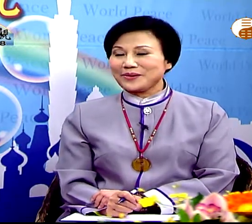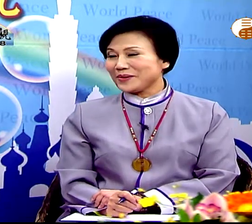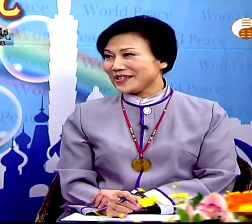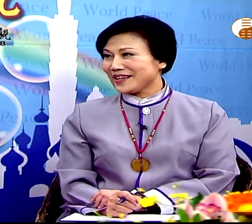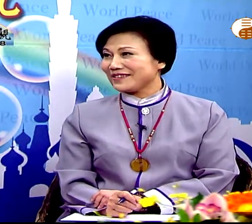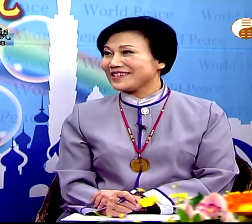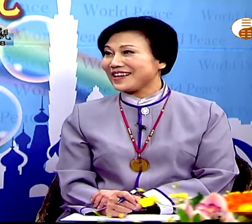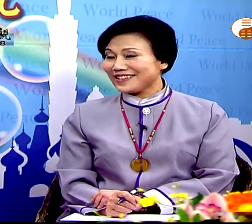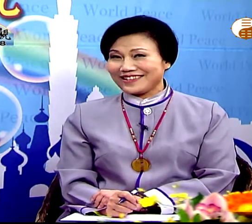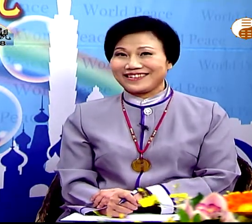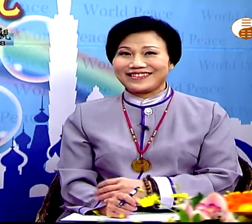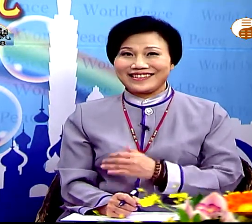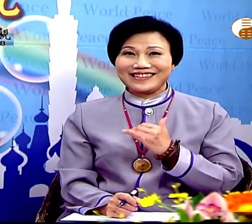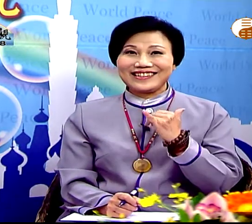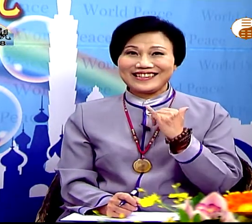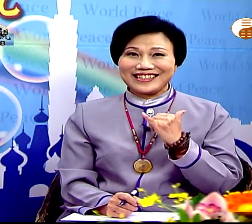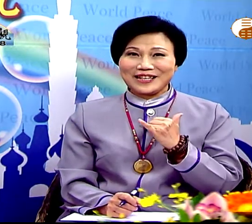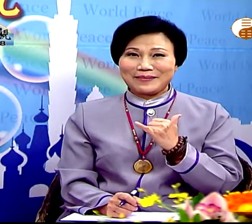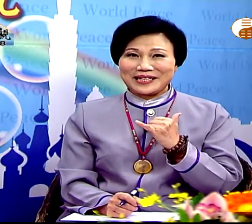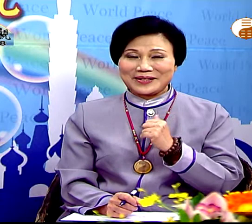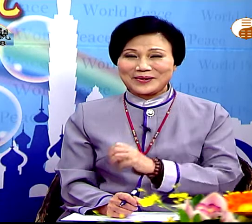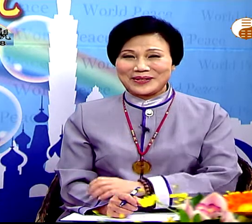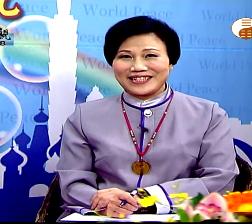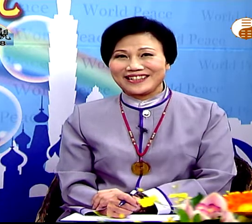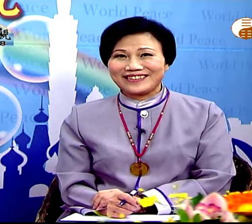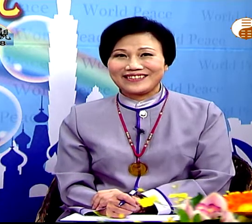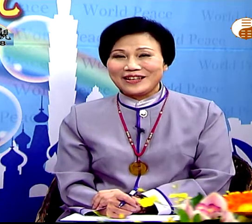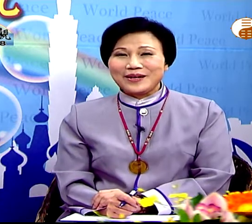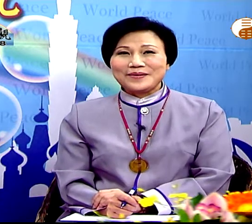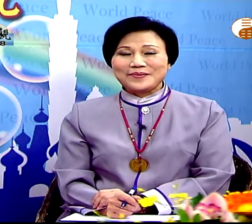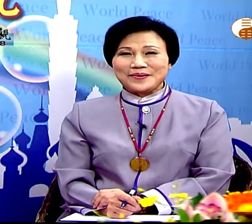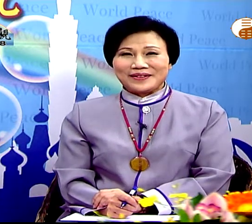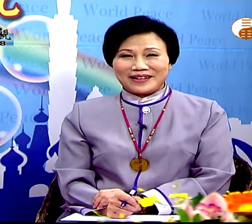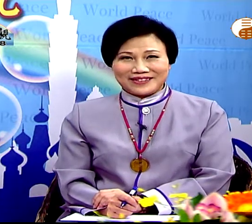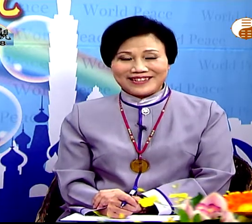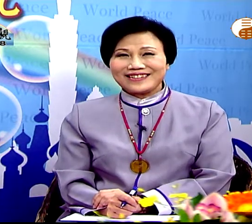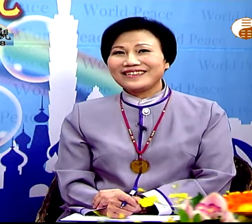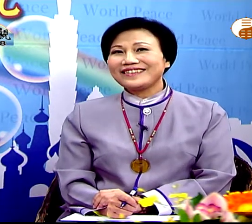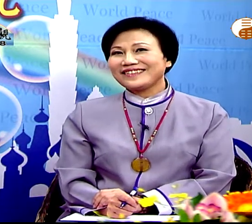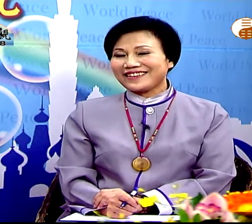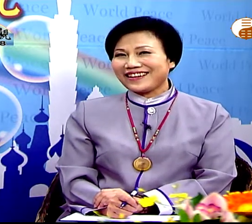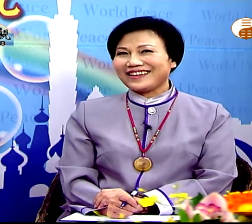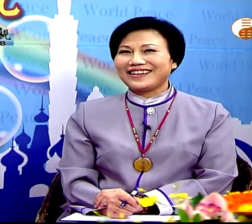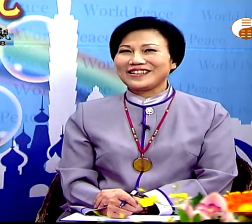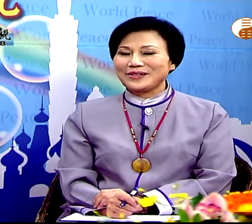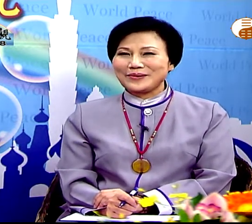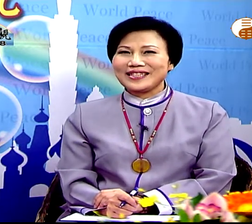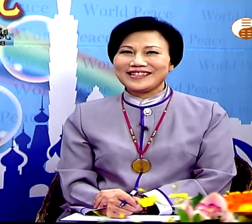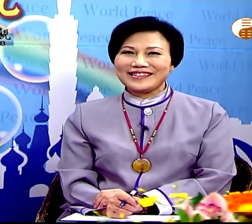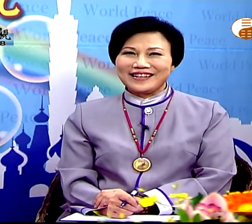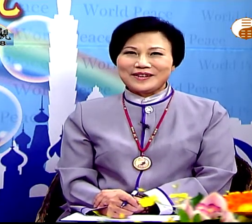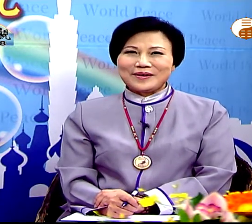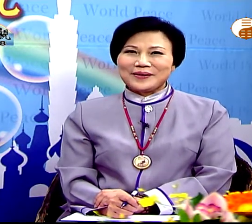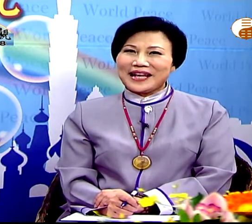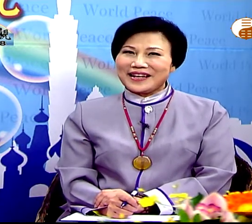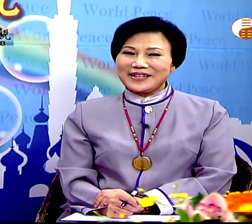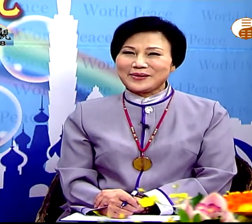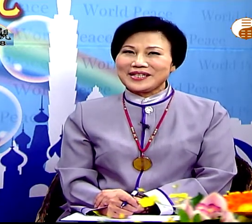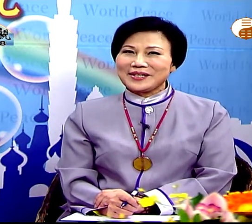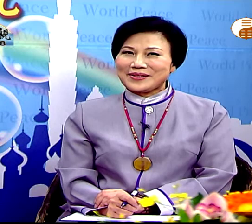学校一甲子了，今年迈向60年了，老师真的很用心带来学校最